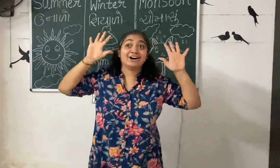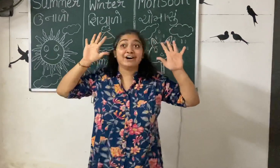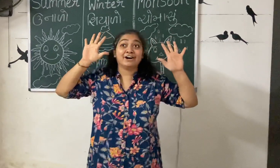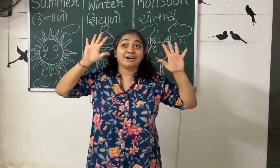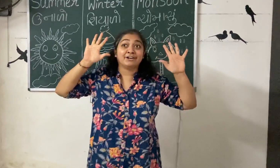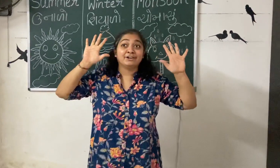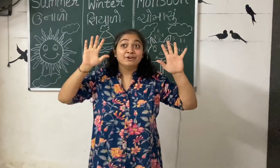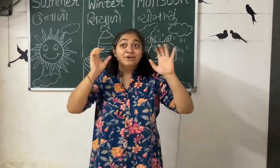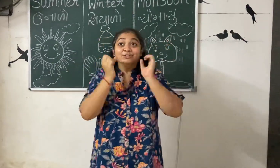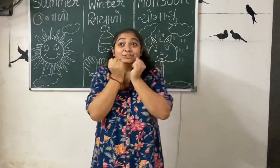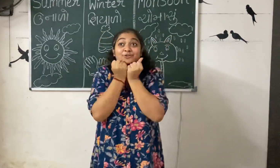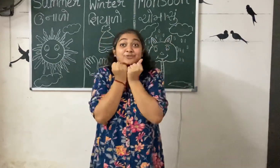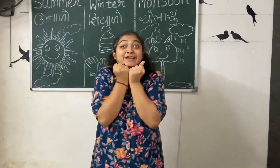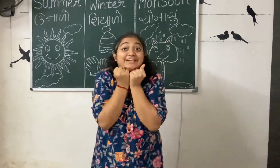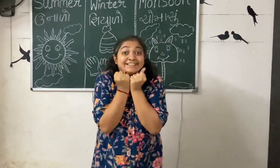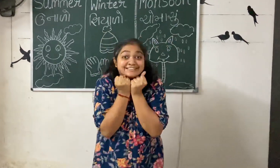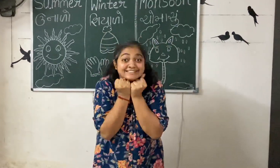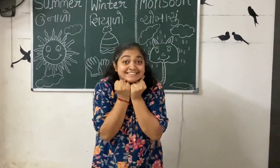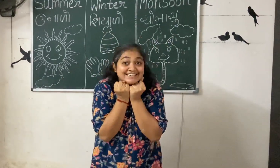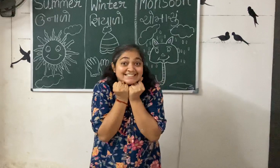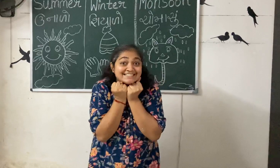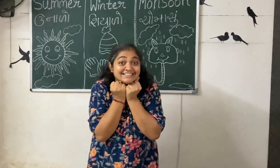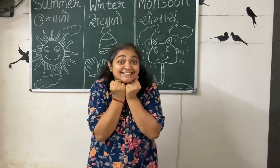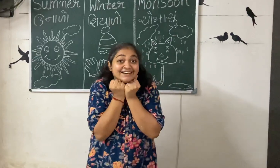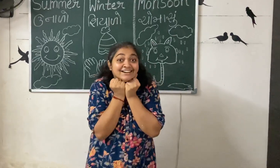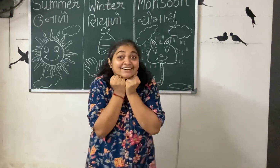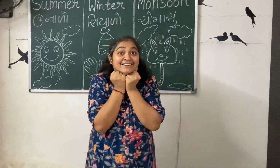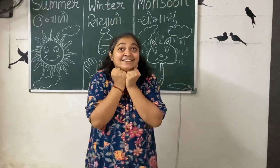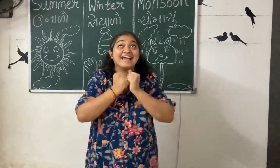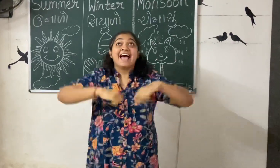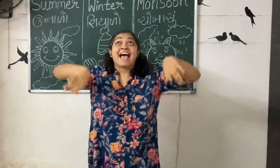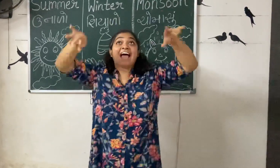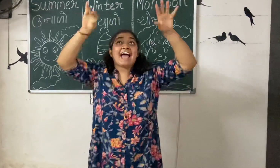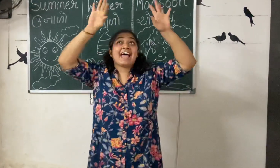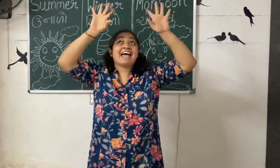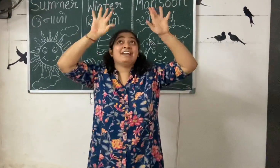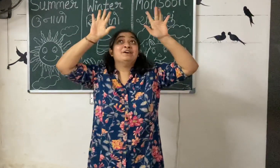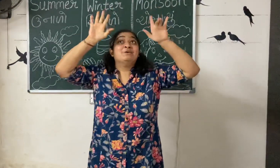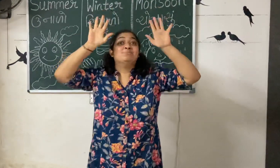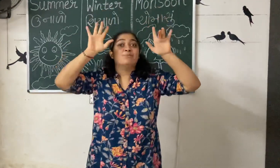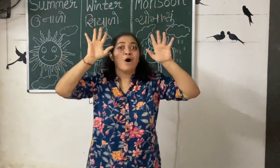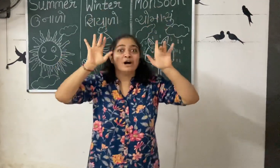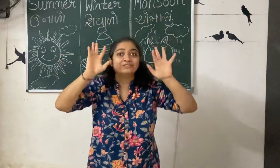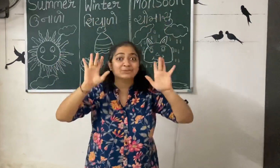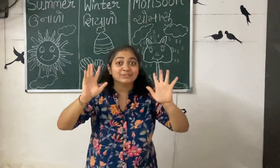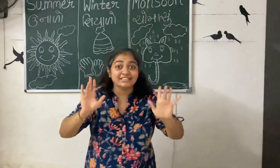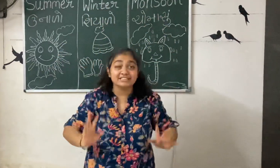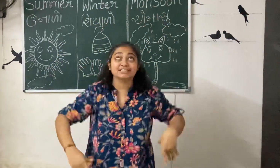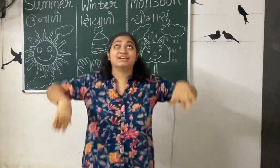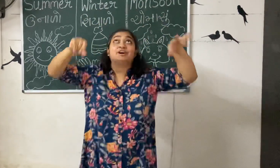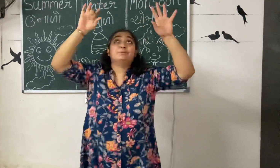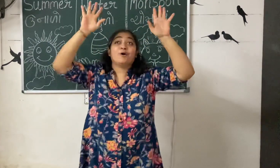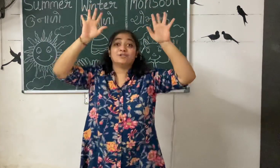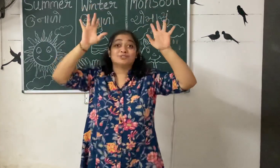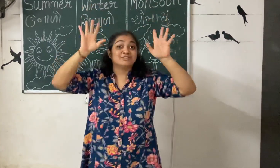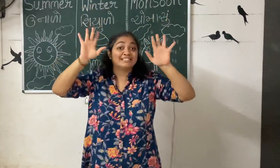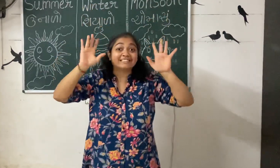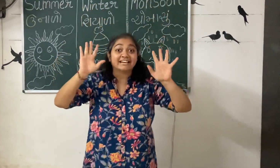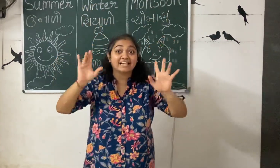विंटर सीजन और मॉंसुन सीजन इडले